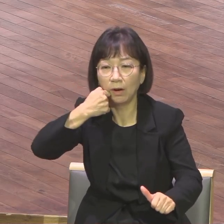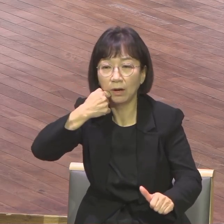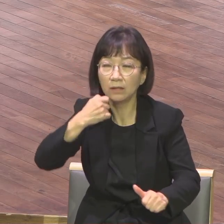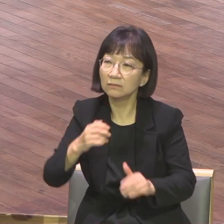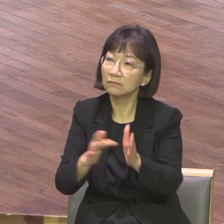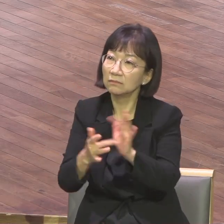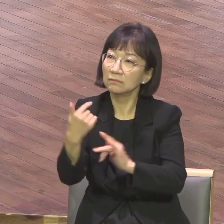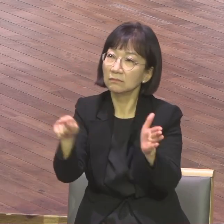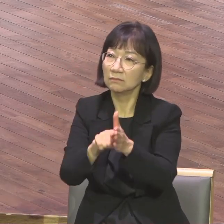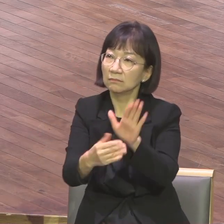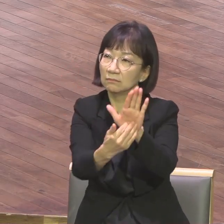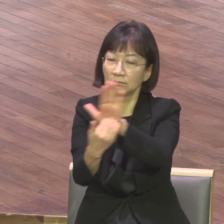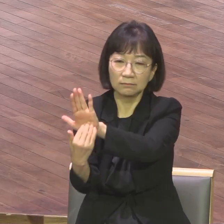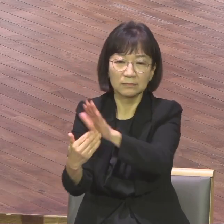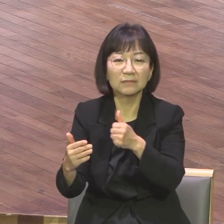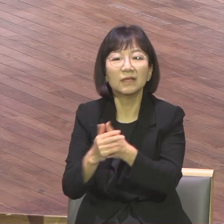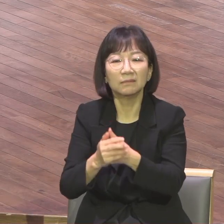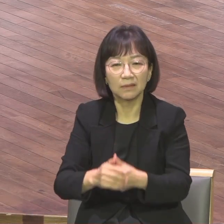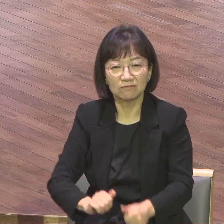여러분,